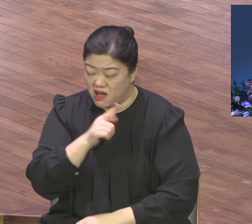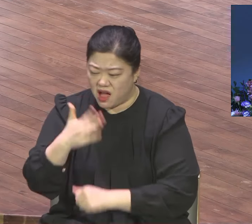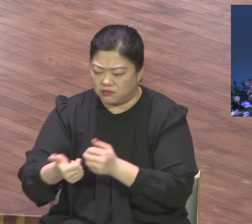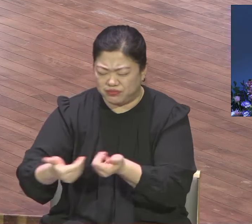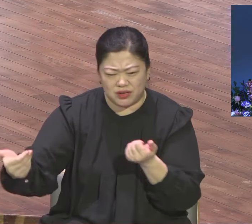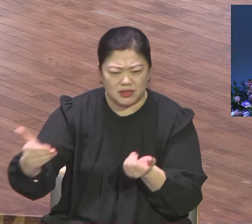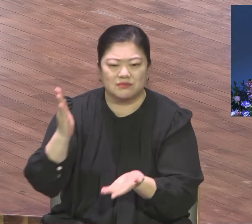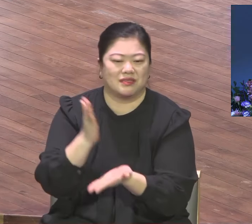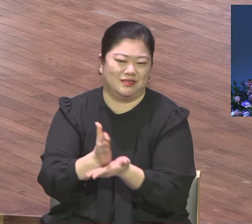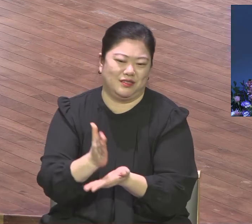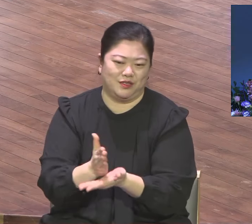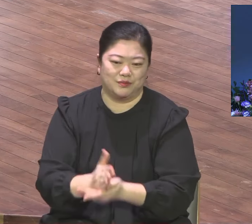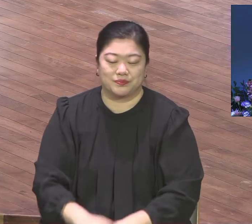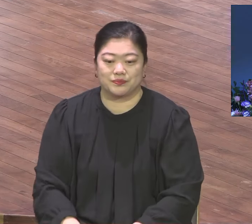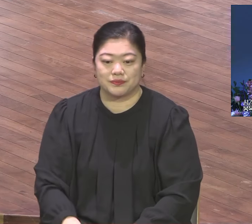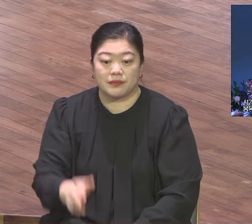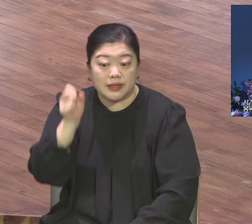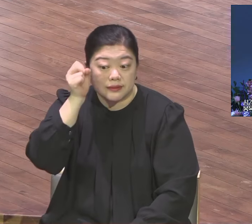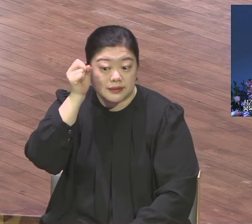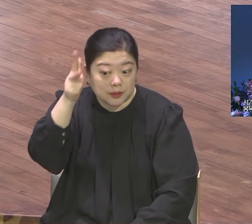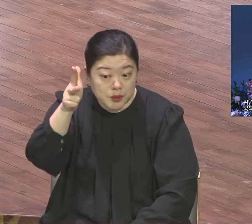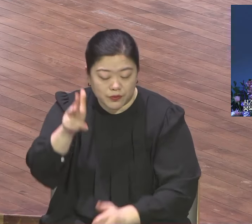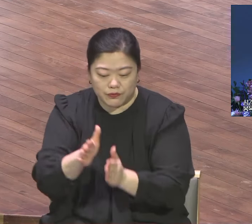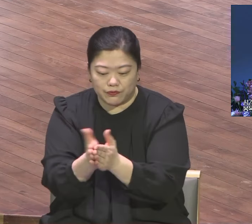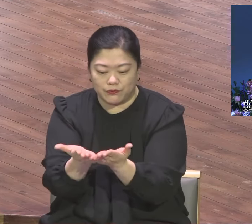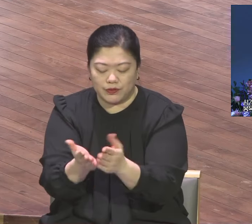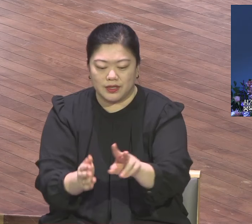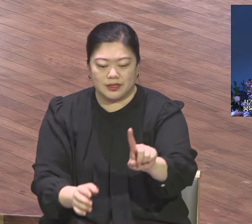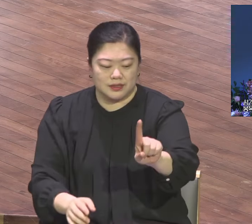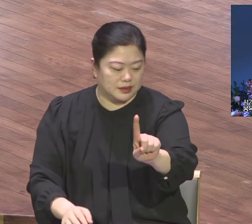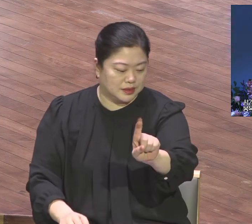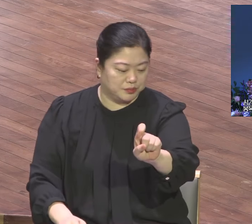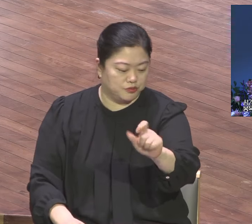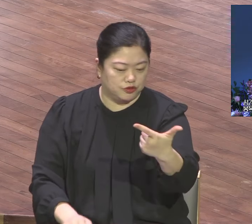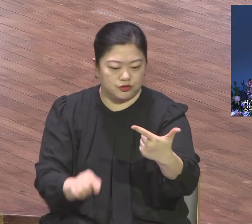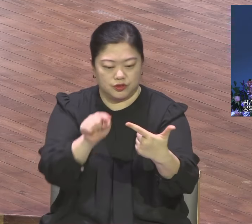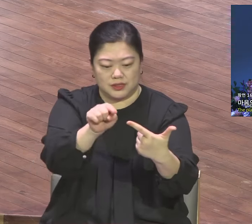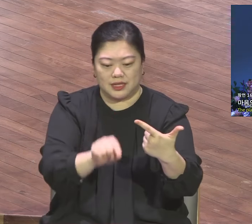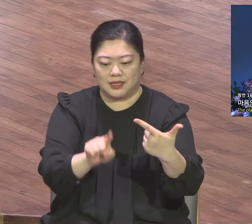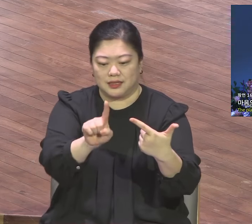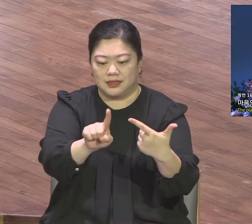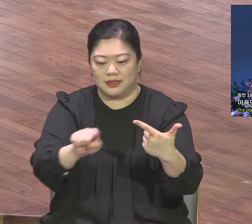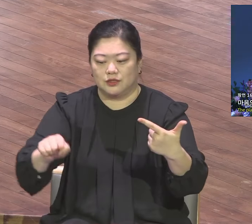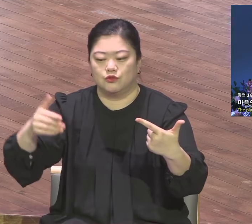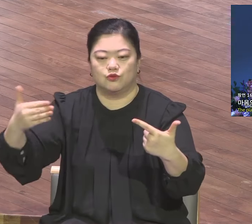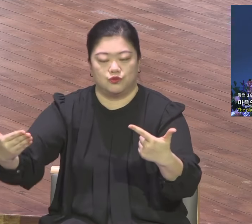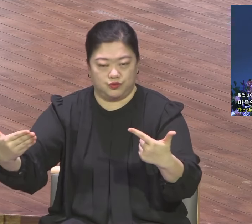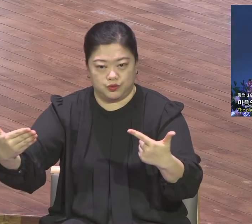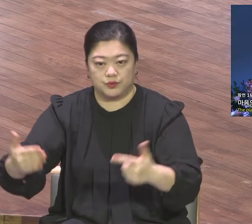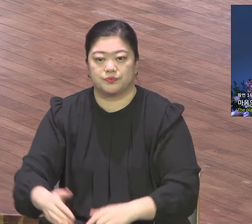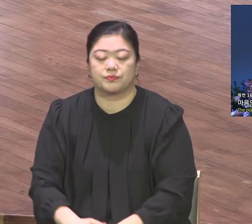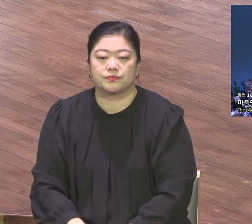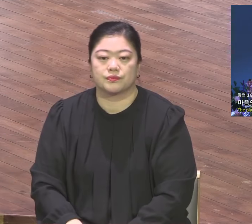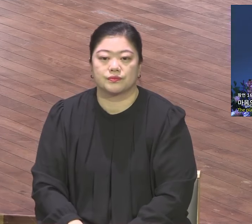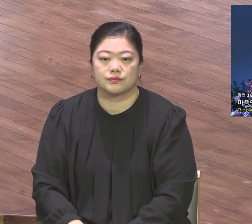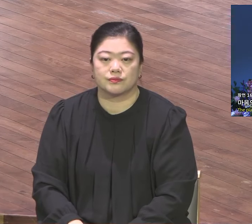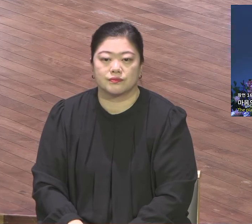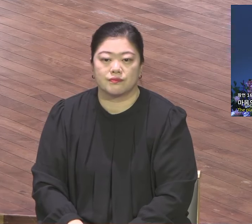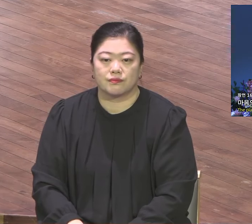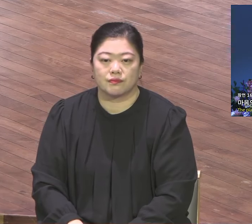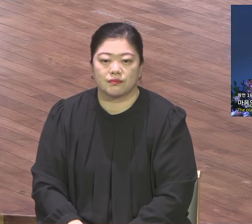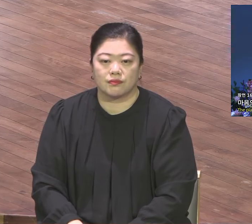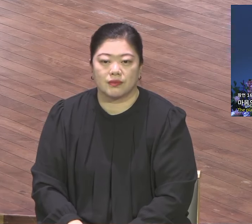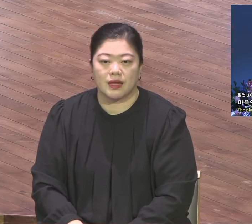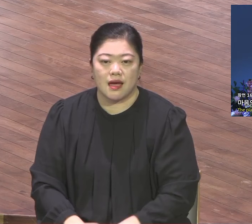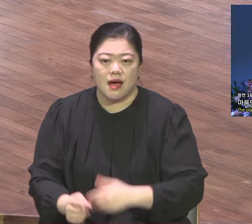하나님 말씀 찾습니다. 잠언 16장 1절로 9절까지 한 절씩 교독합니다. 마음의